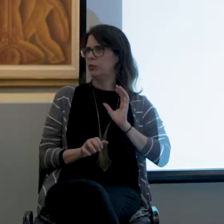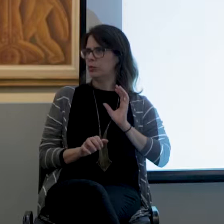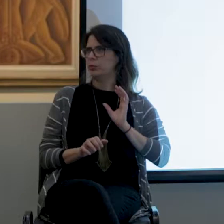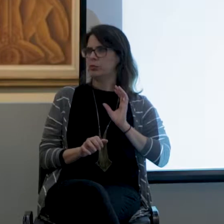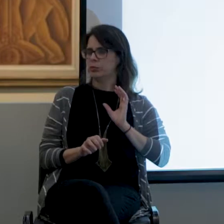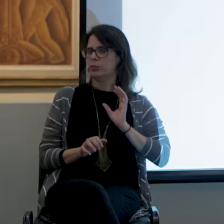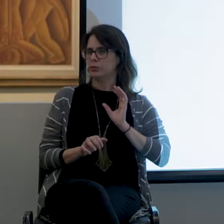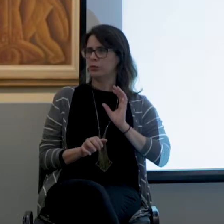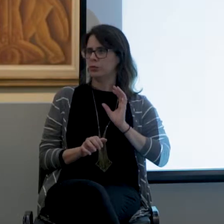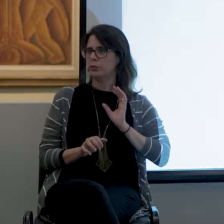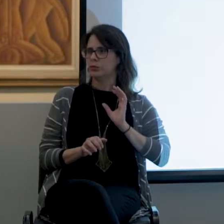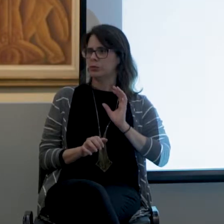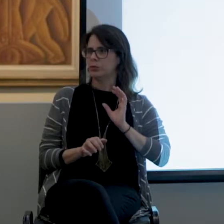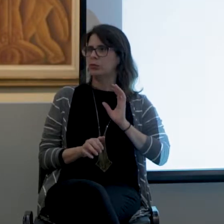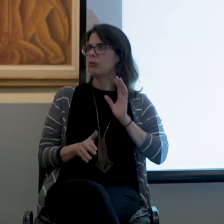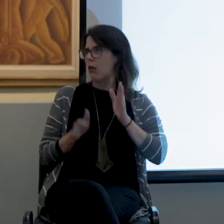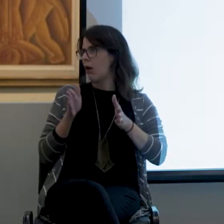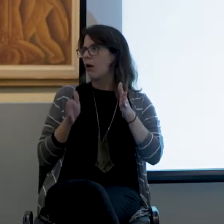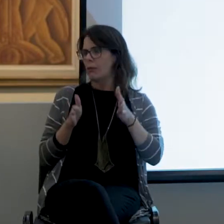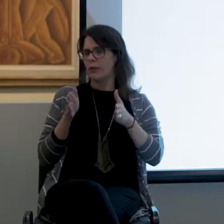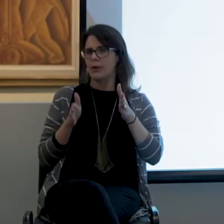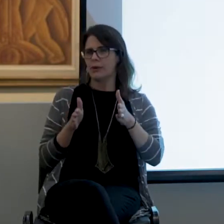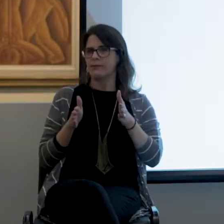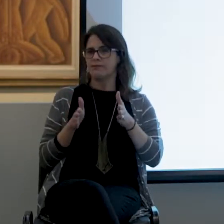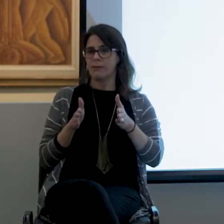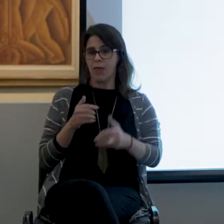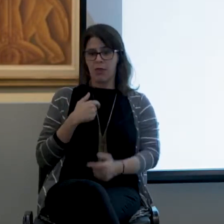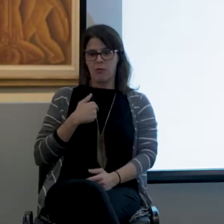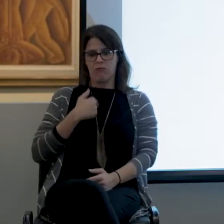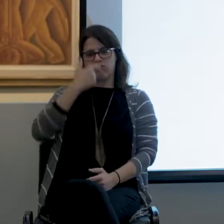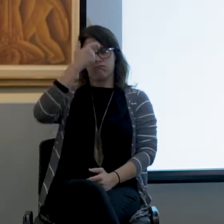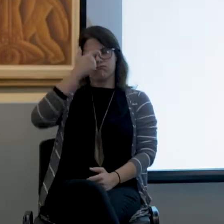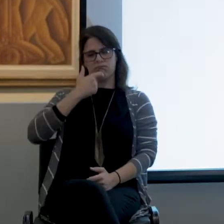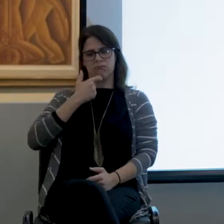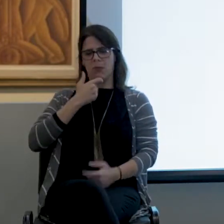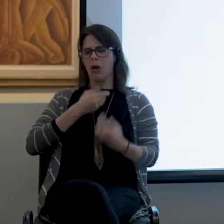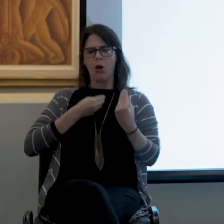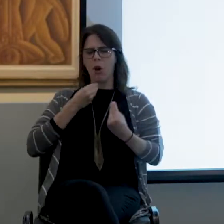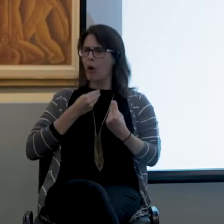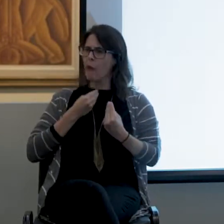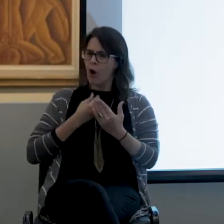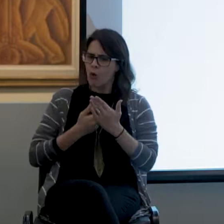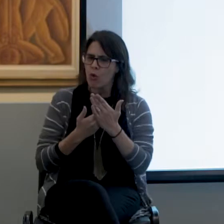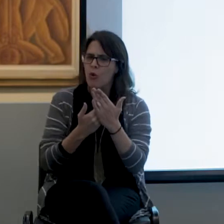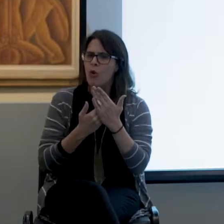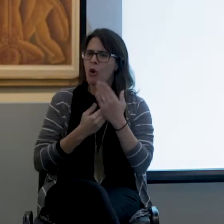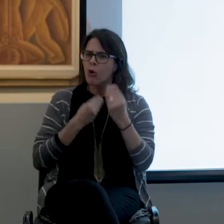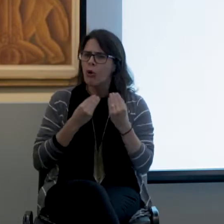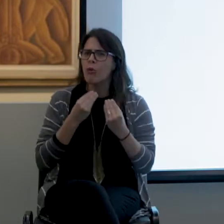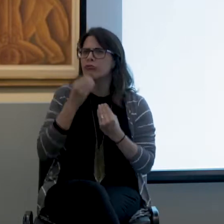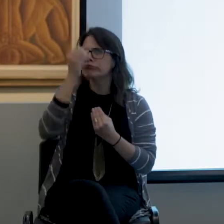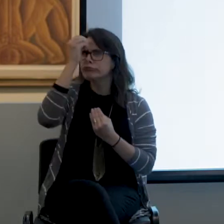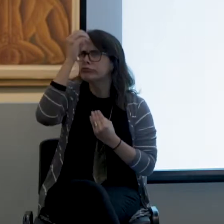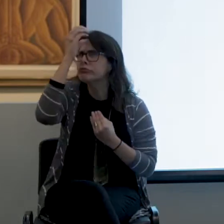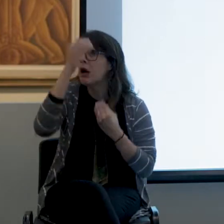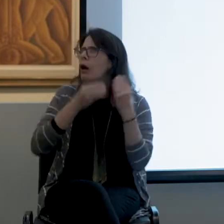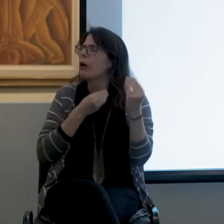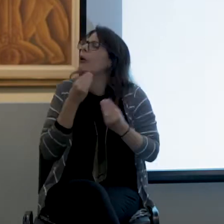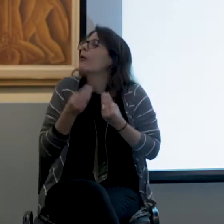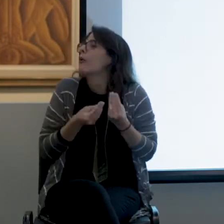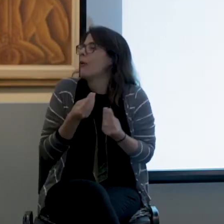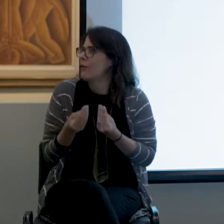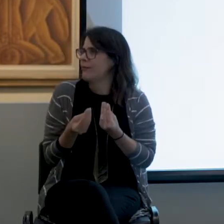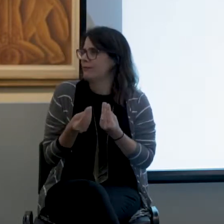como a formação do sujeito, indivíduo, pessoa, para os modernos. O objetivo